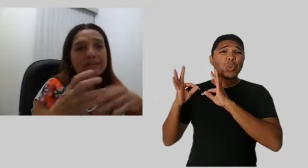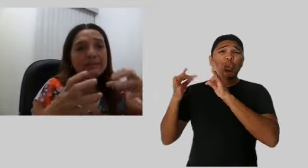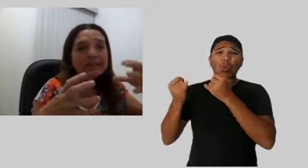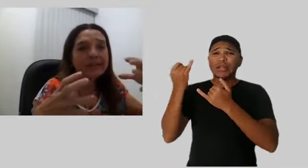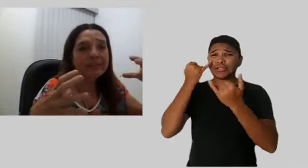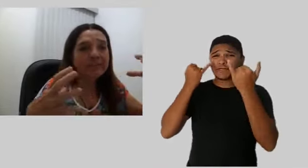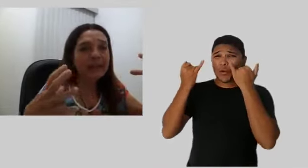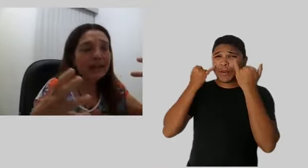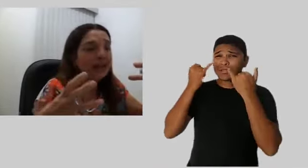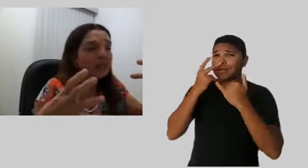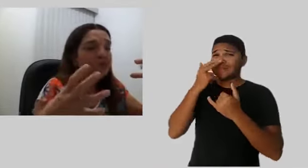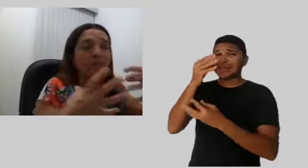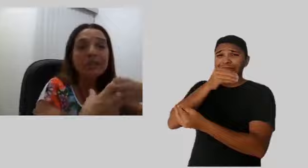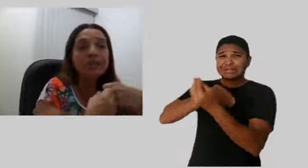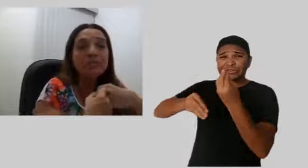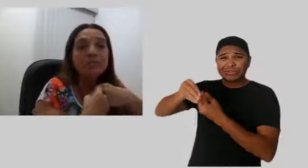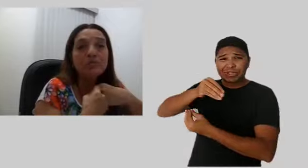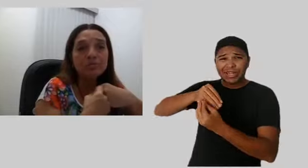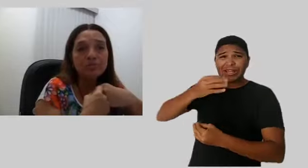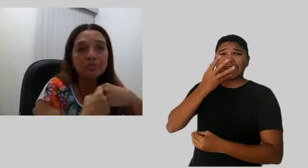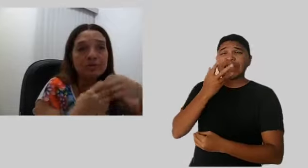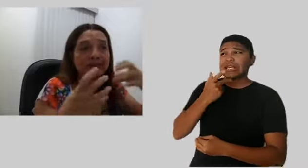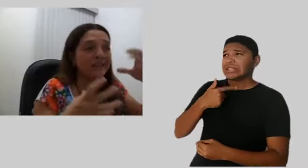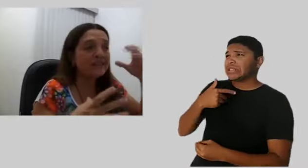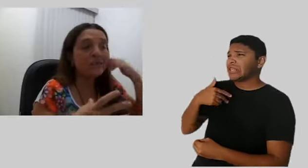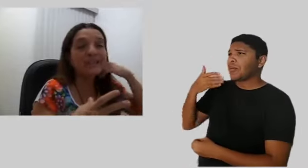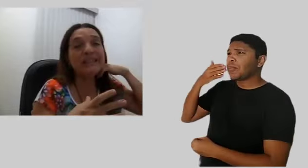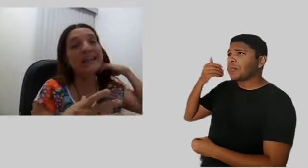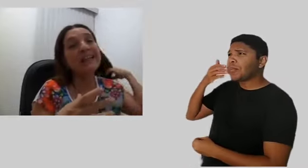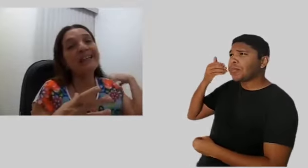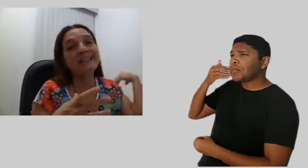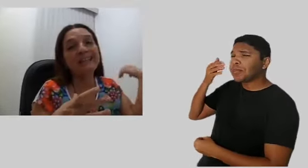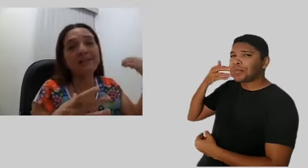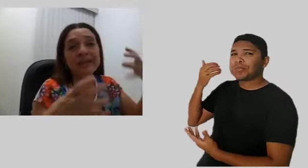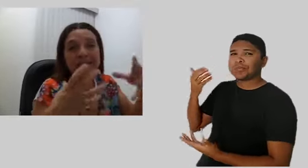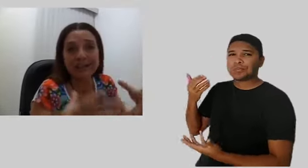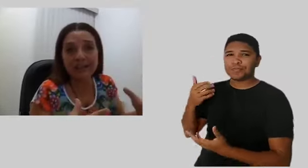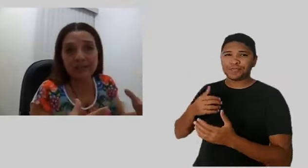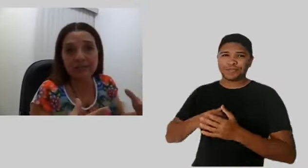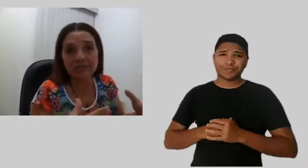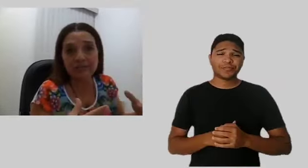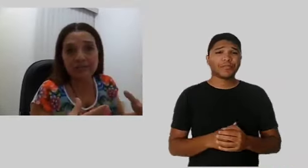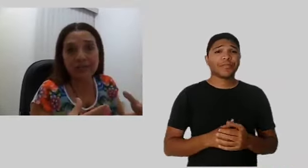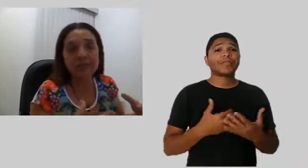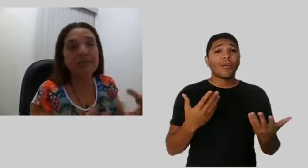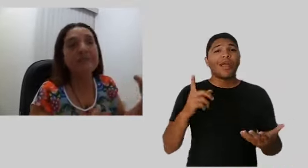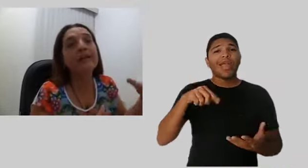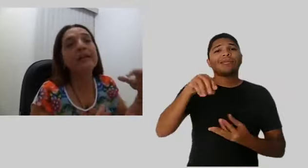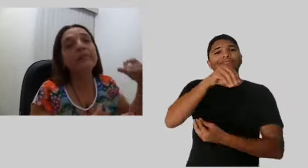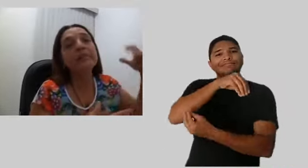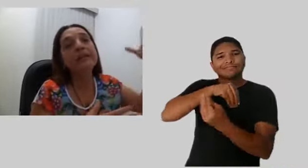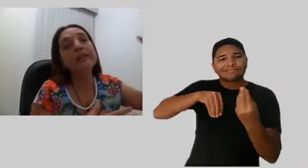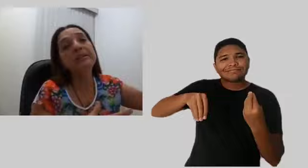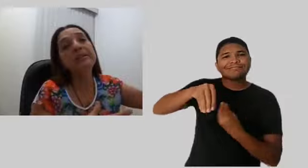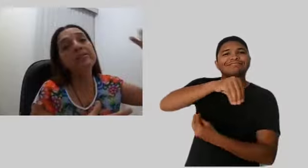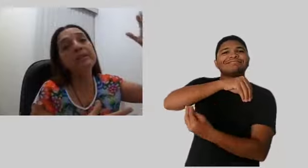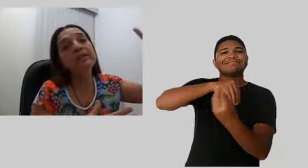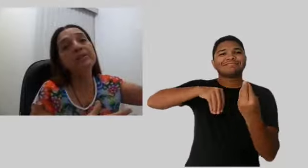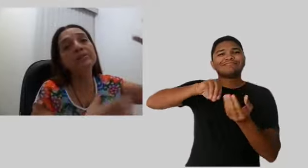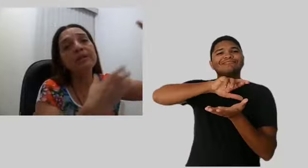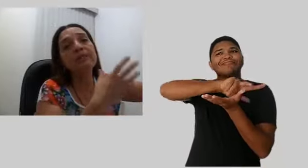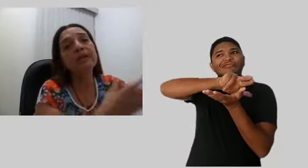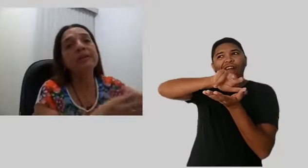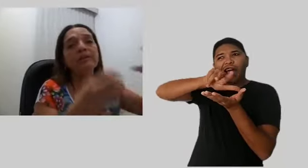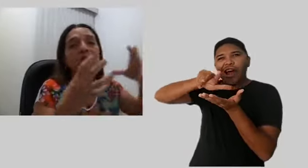Então, você veja que para ela tudo chega muito junto, por isso que essa coisa sincrética. O que é sincrético? Né? Quando a gente fala o